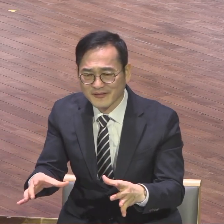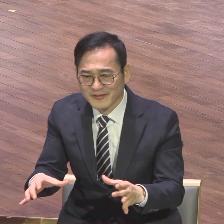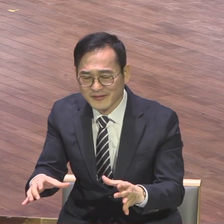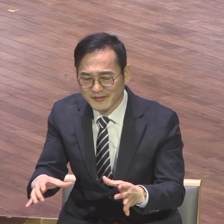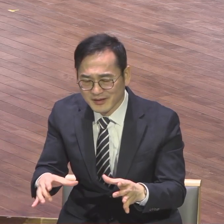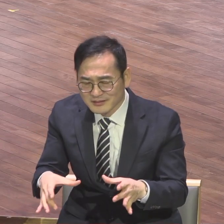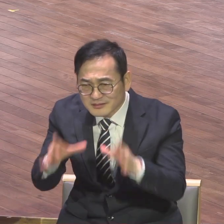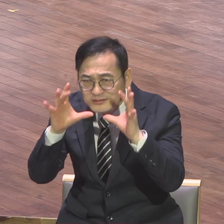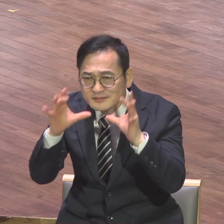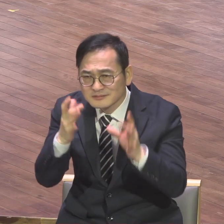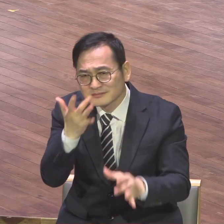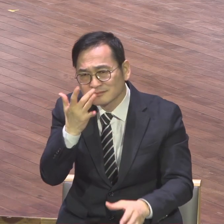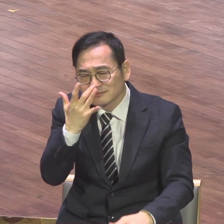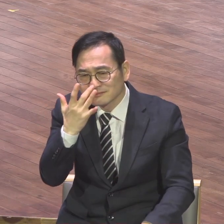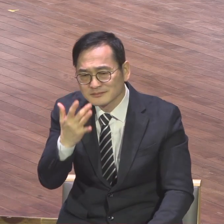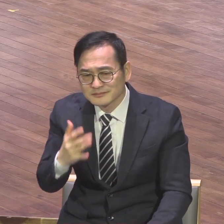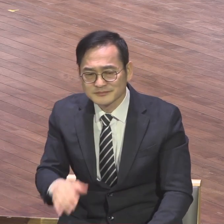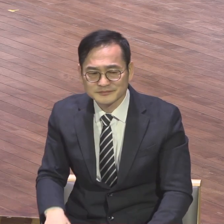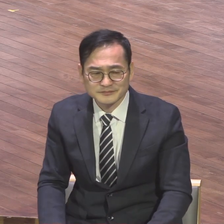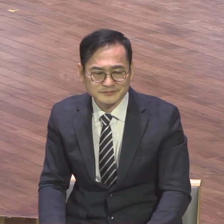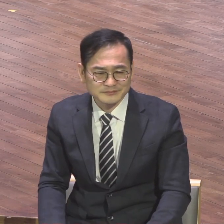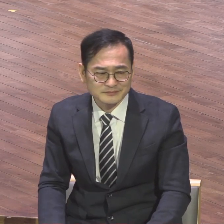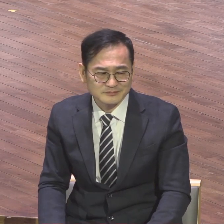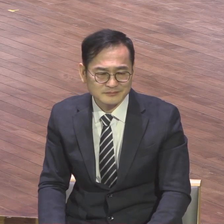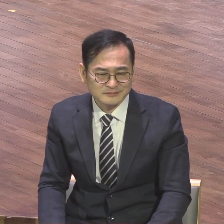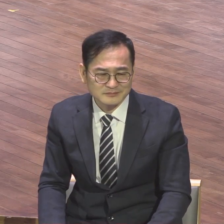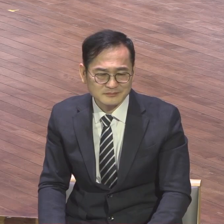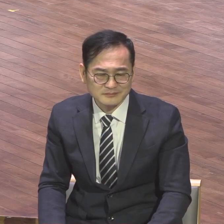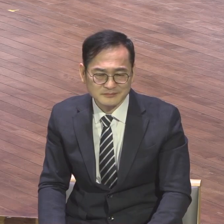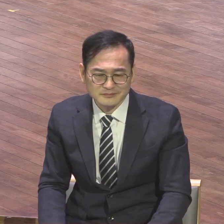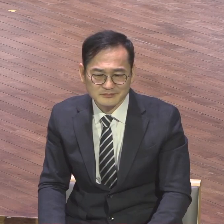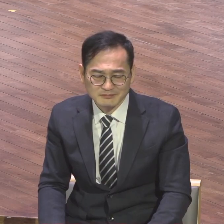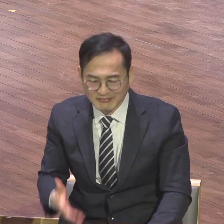기독교 진리가 묽어져 버렸다 그랬어.